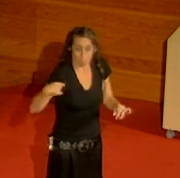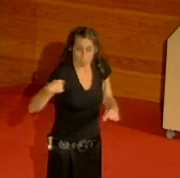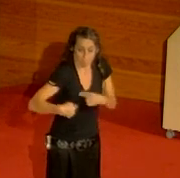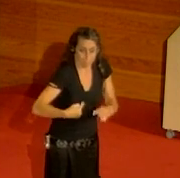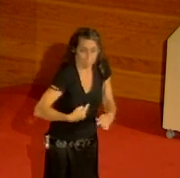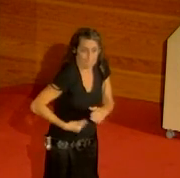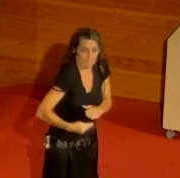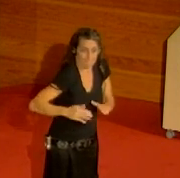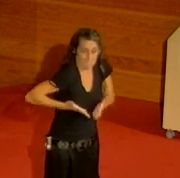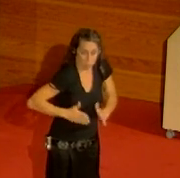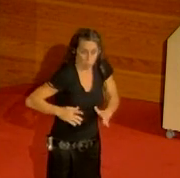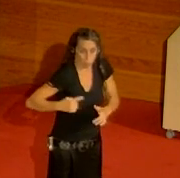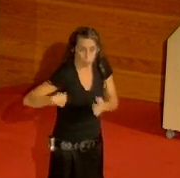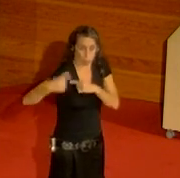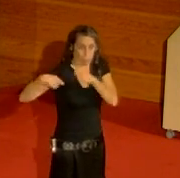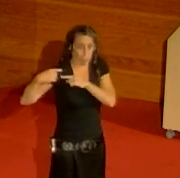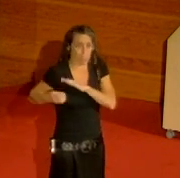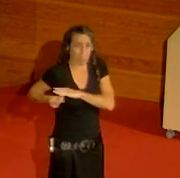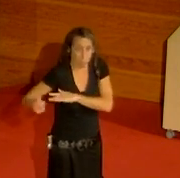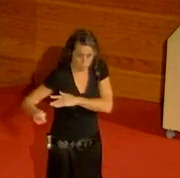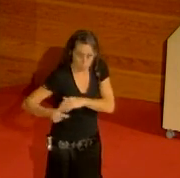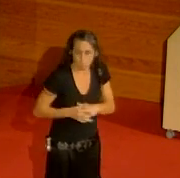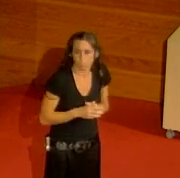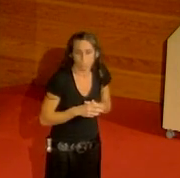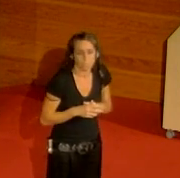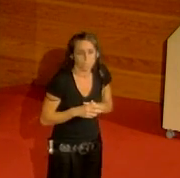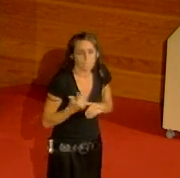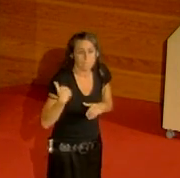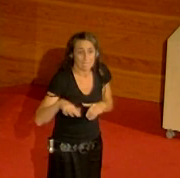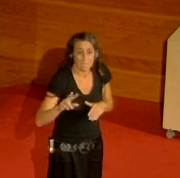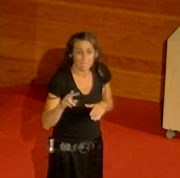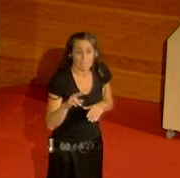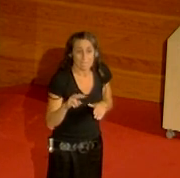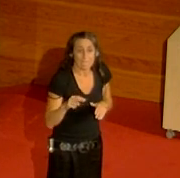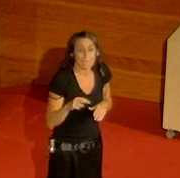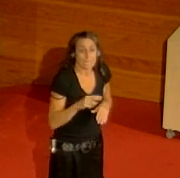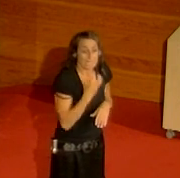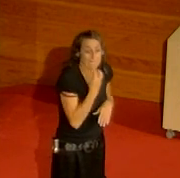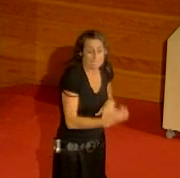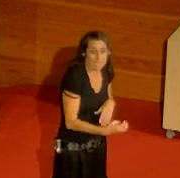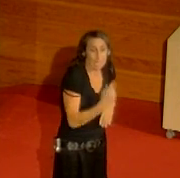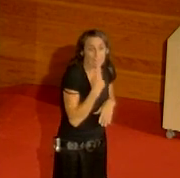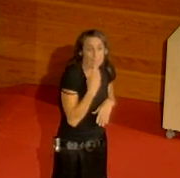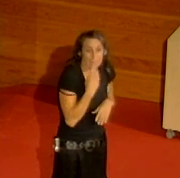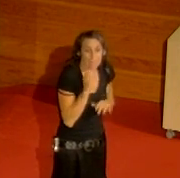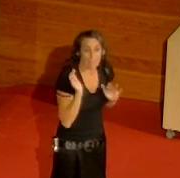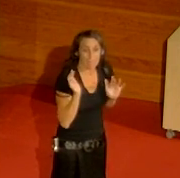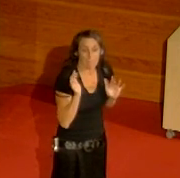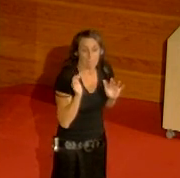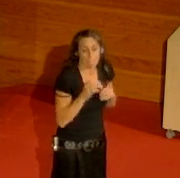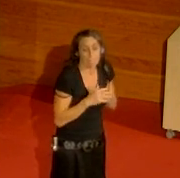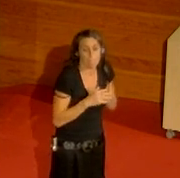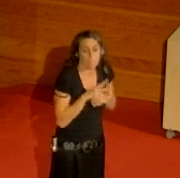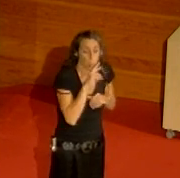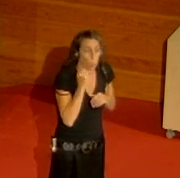se da la contradicción de que mientras Israel promueve la lía la lía es la inmigración de